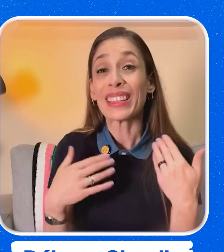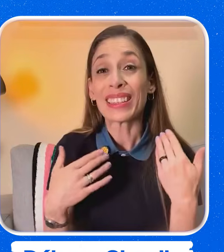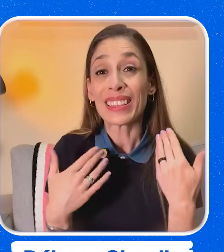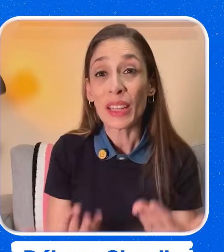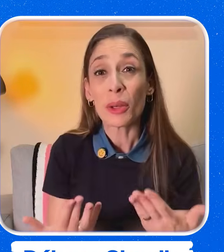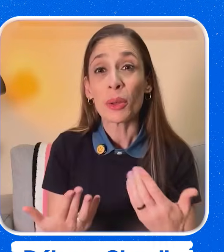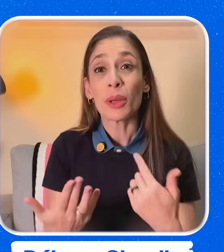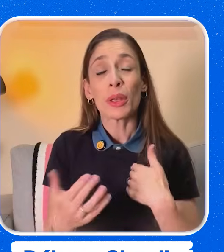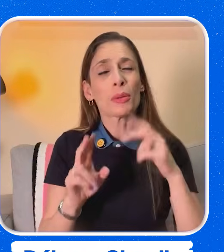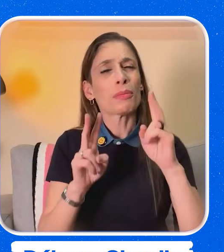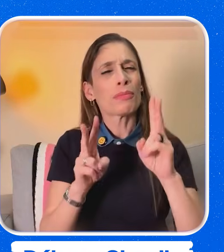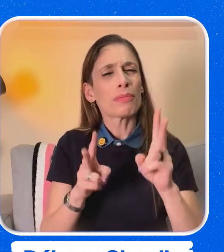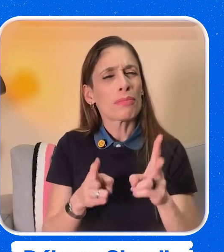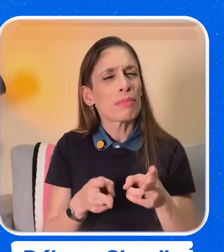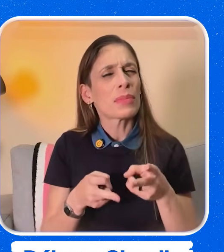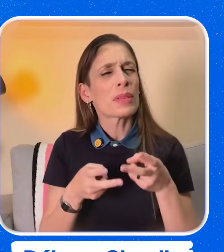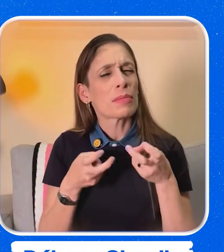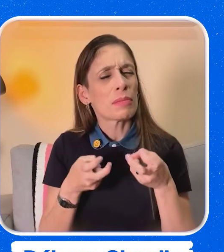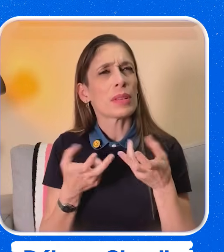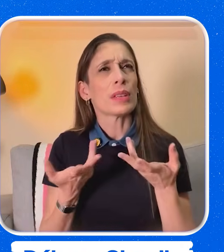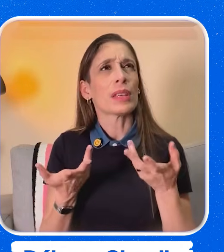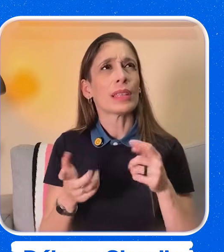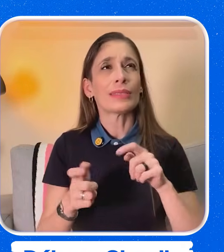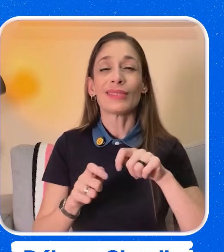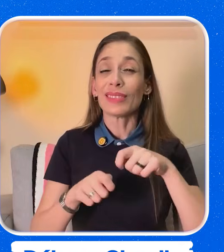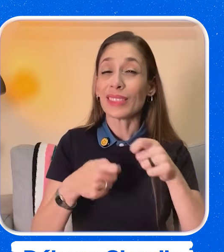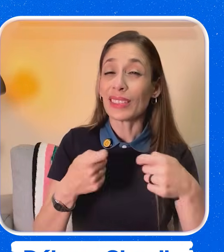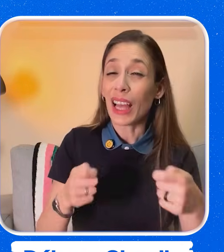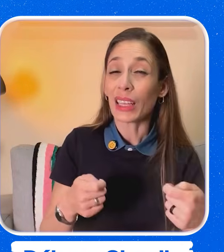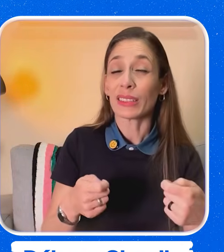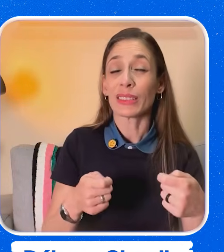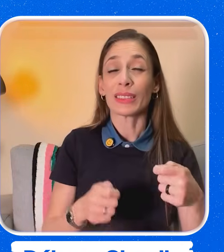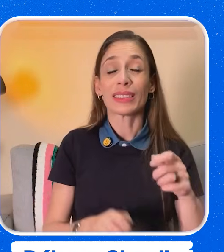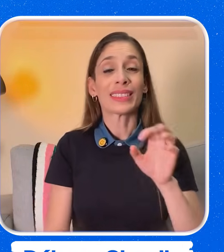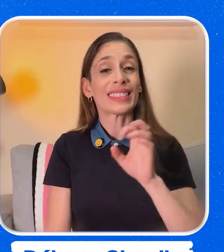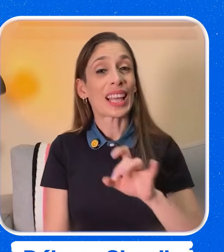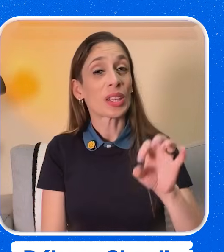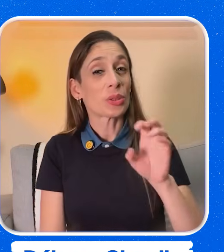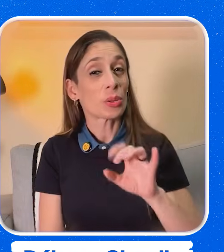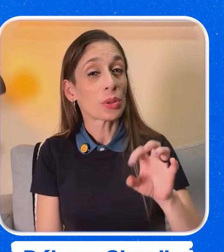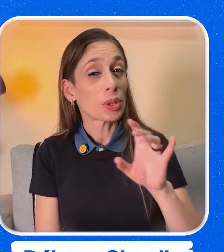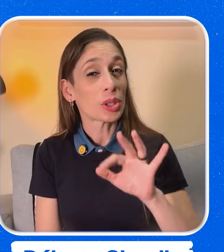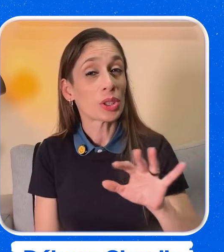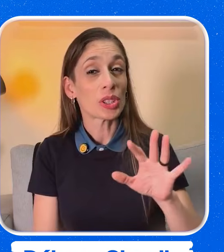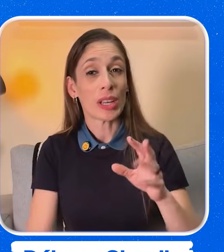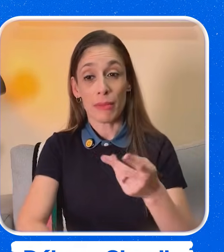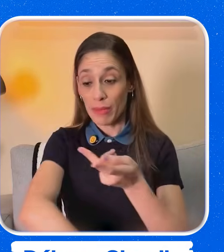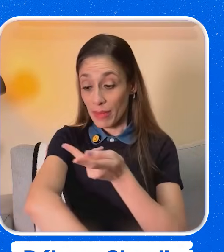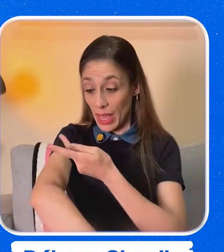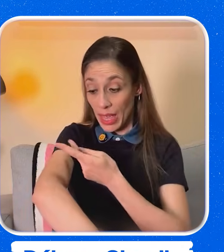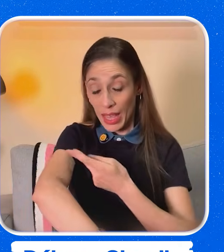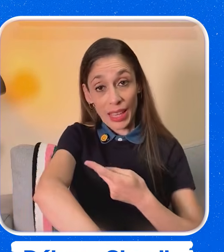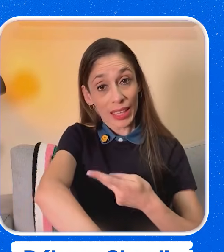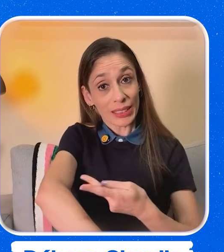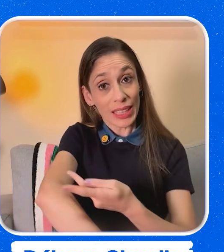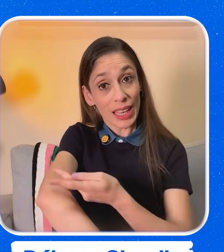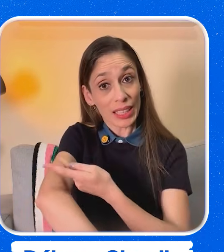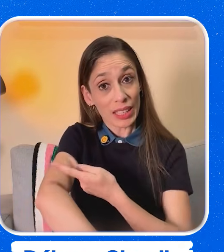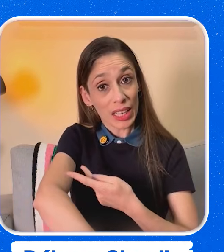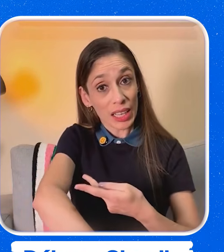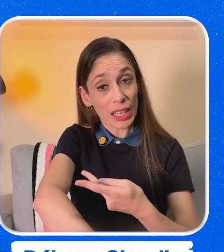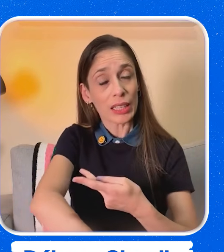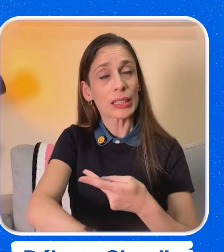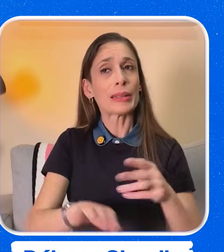sinais e datilologia para dentro da tatuagem também é reforçar a cultura surda,